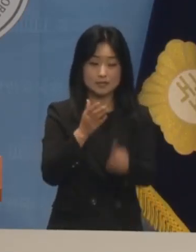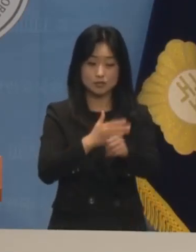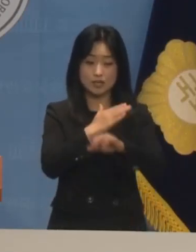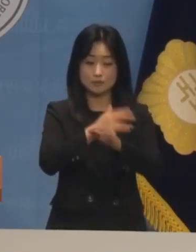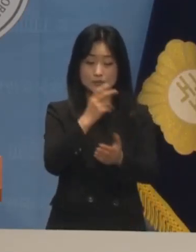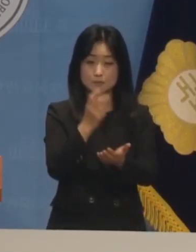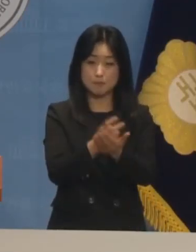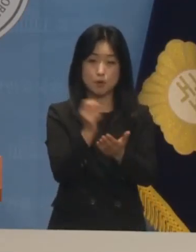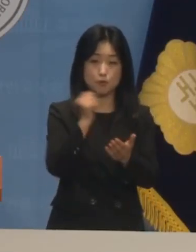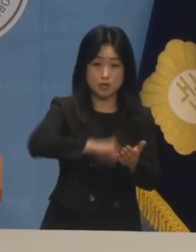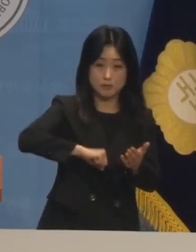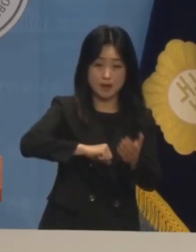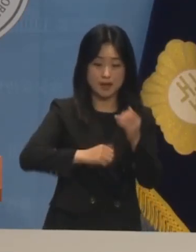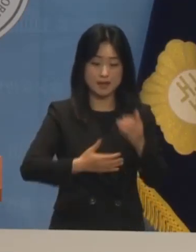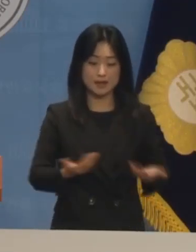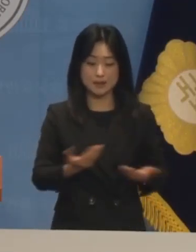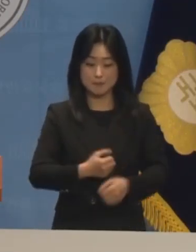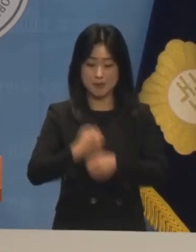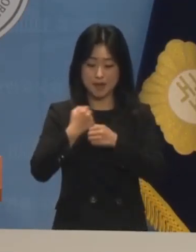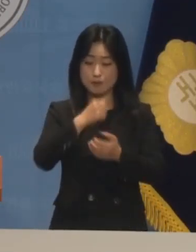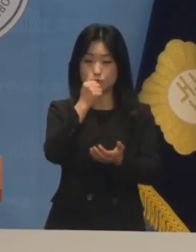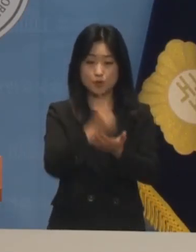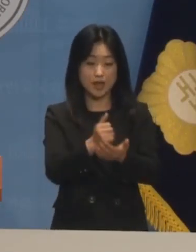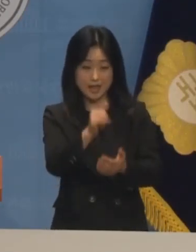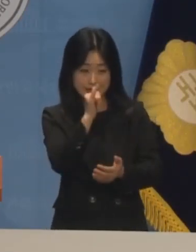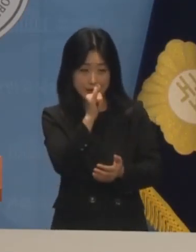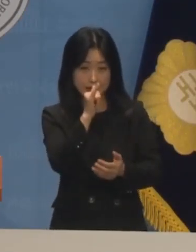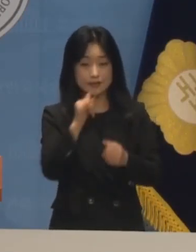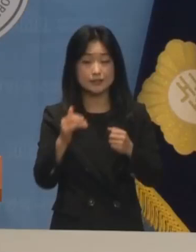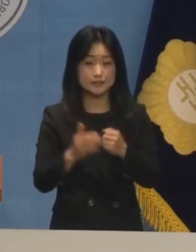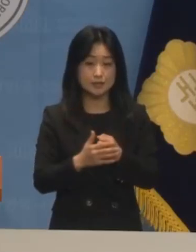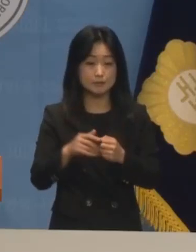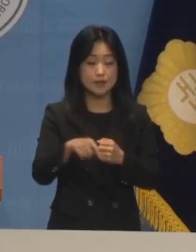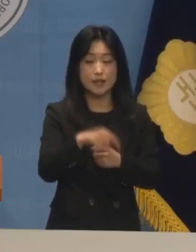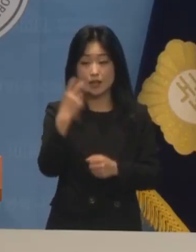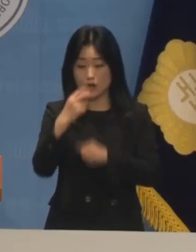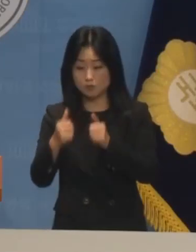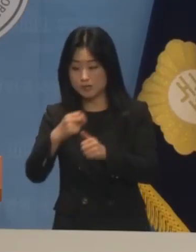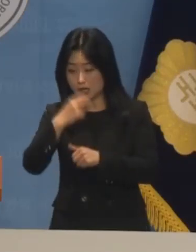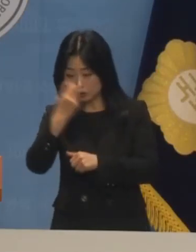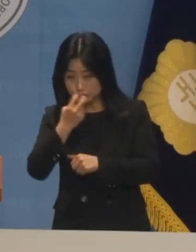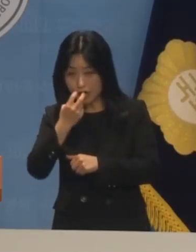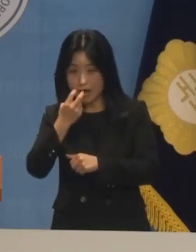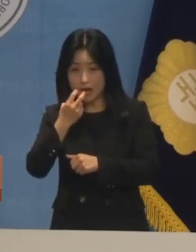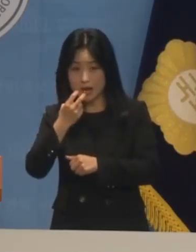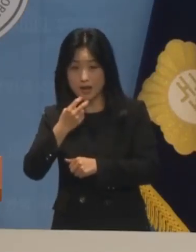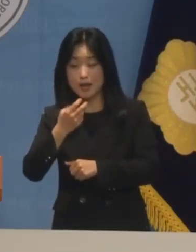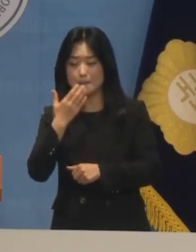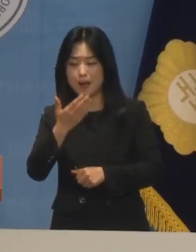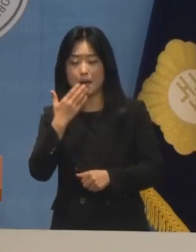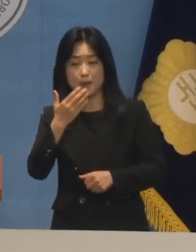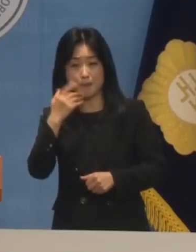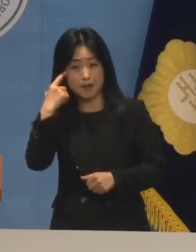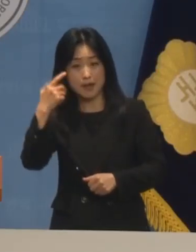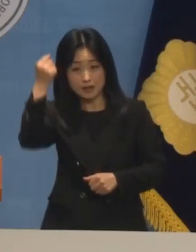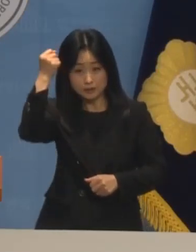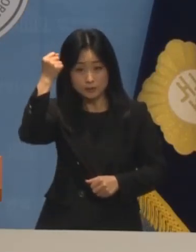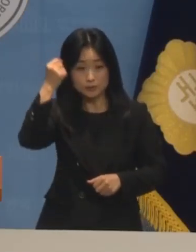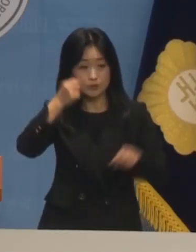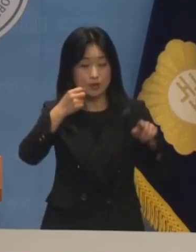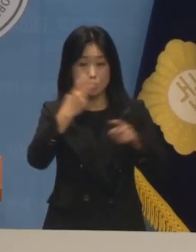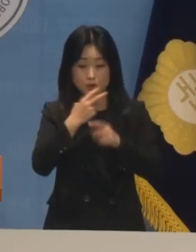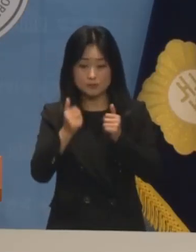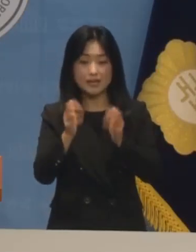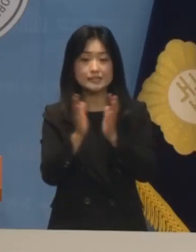및 배임수증죄 혐의가 있어 위 범죄들은 검사의 수사 개시 범위의 규정에 의하여 검사가